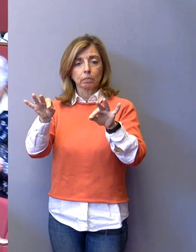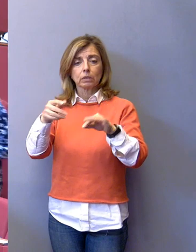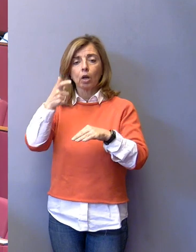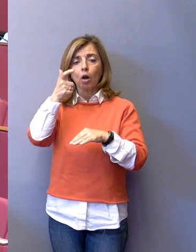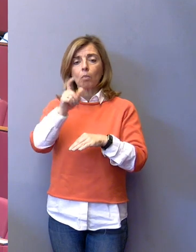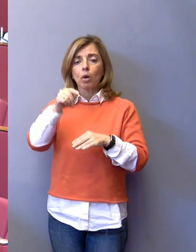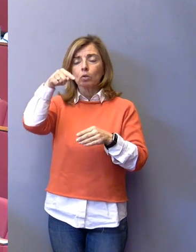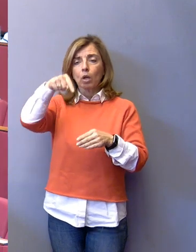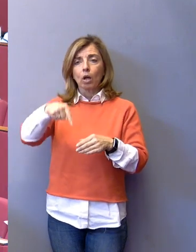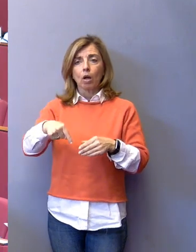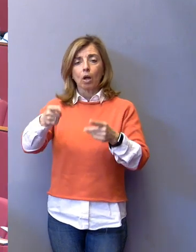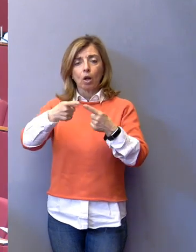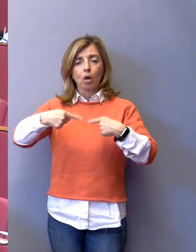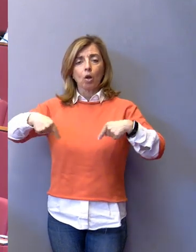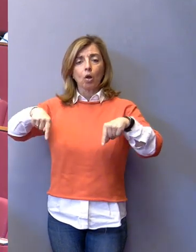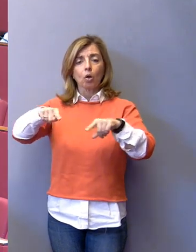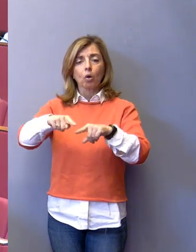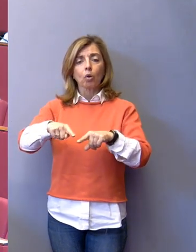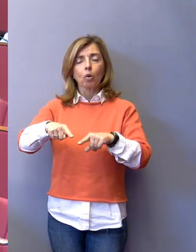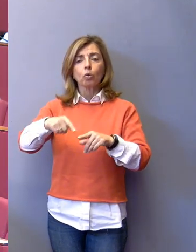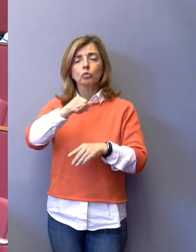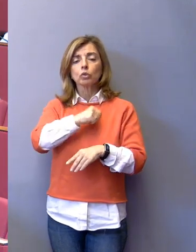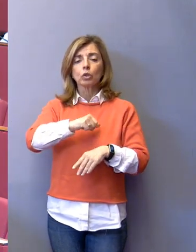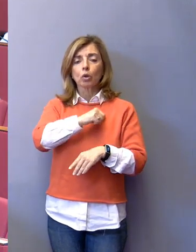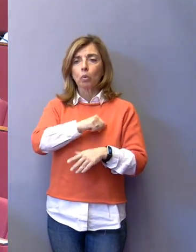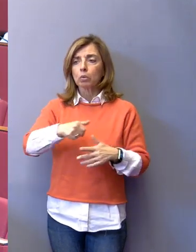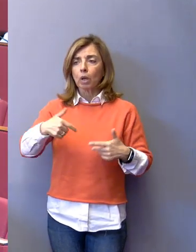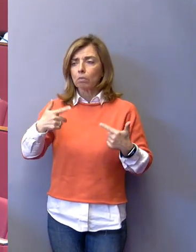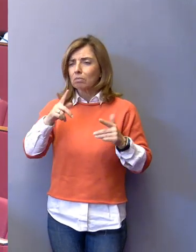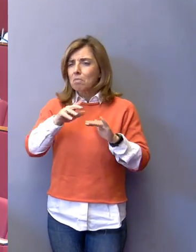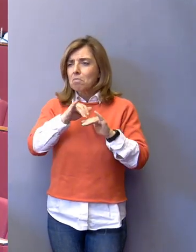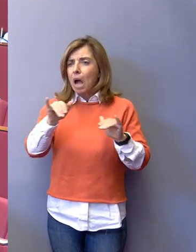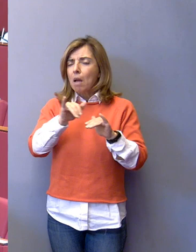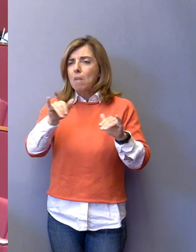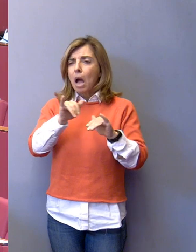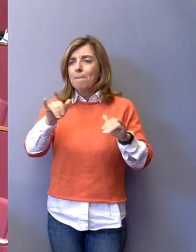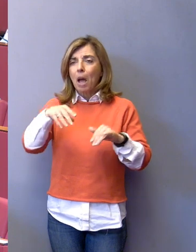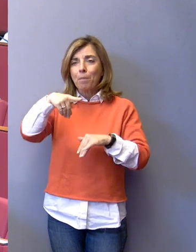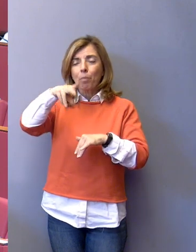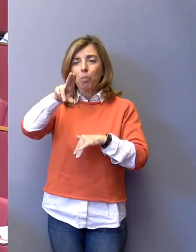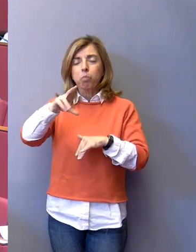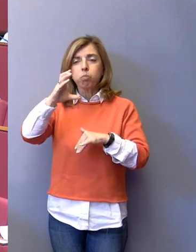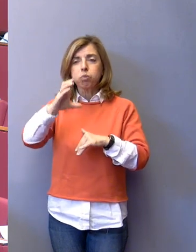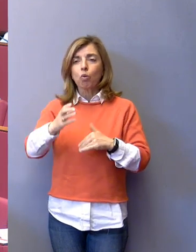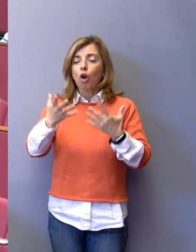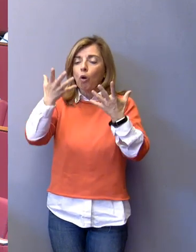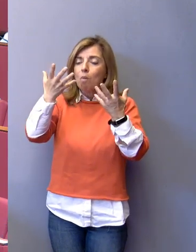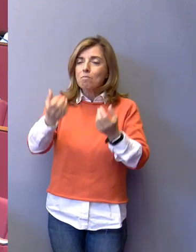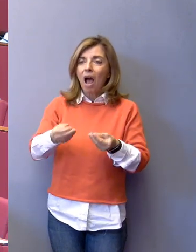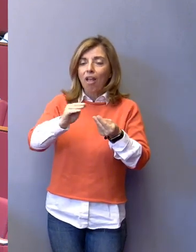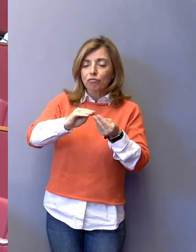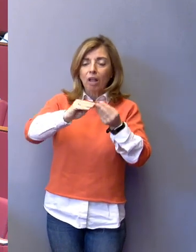di una variante al PUK da parte dell'amministrazione Bucci sono sempre stati solo ed esclusivamente